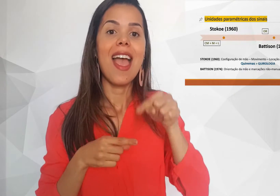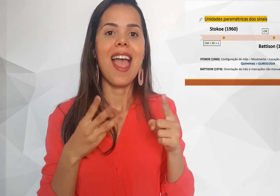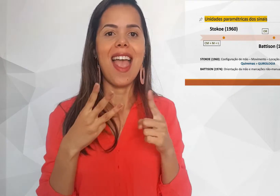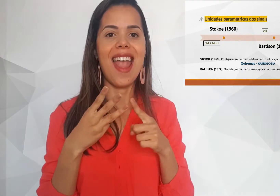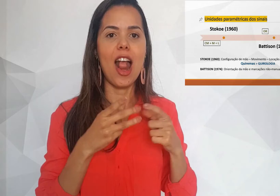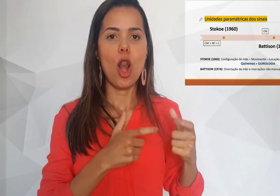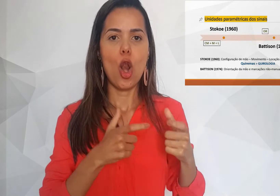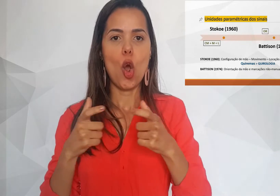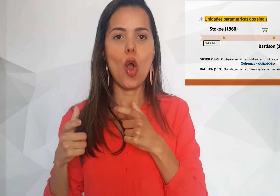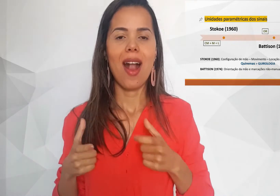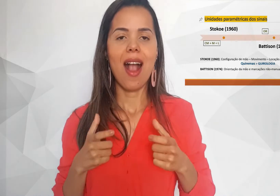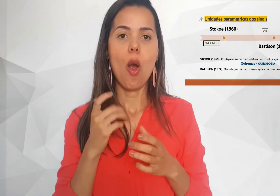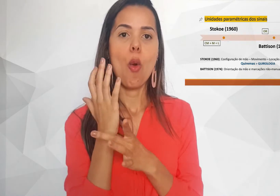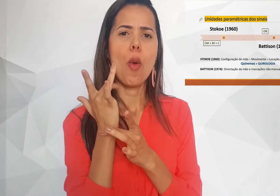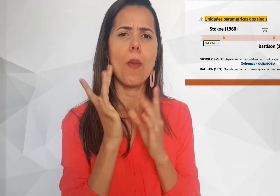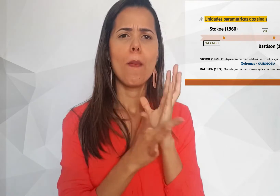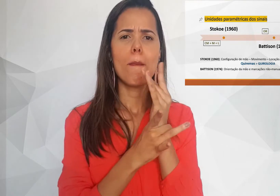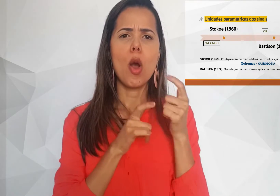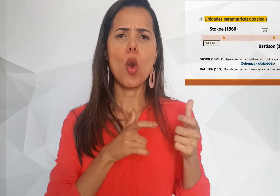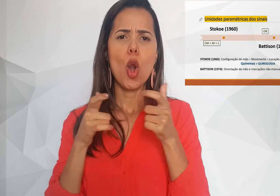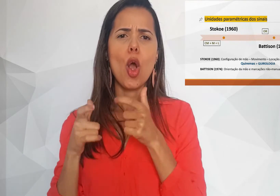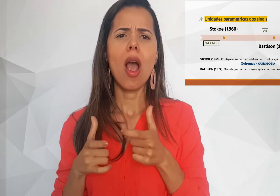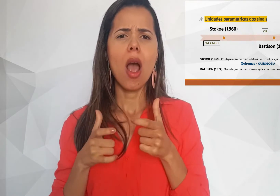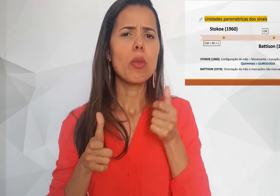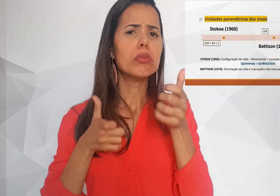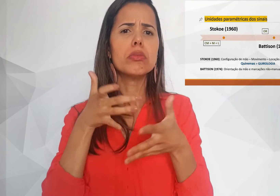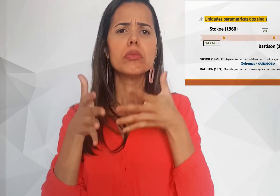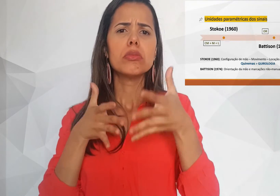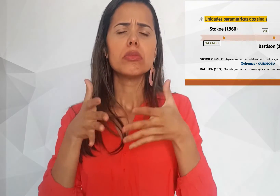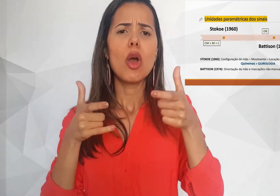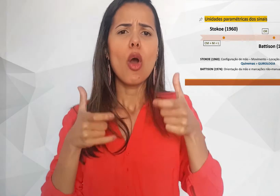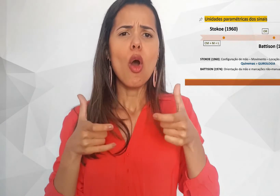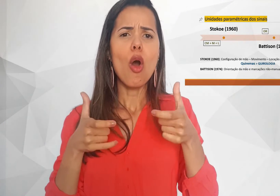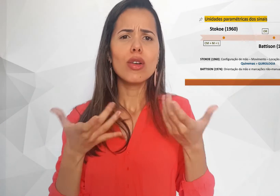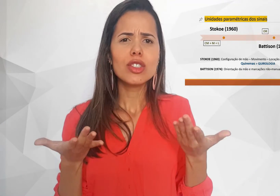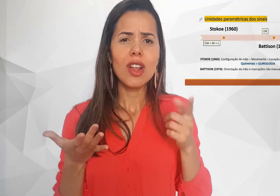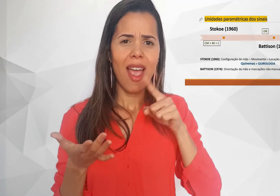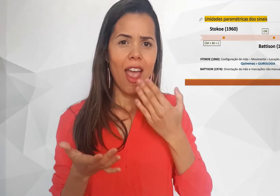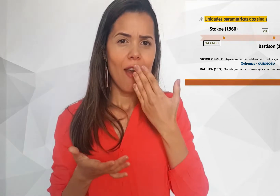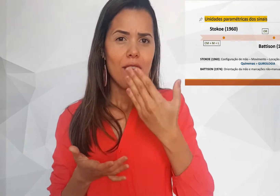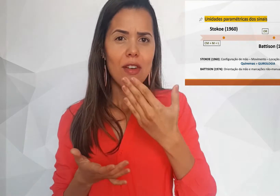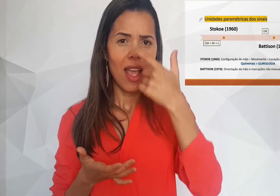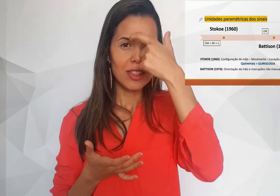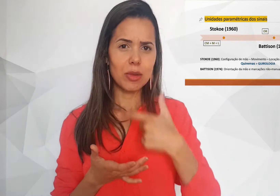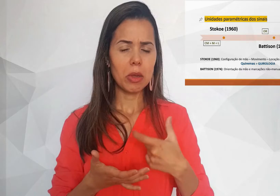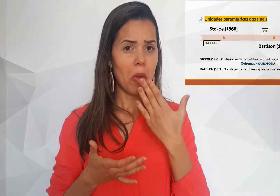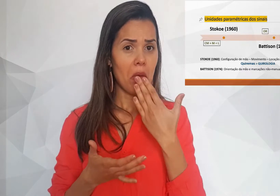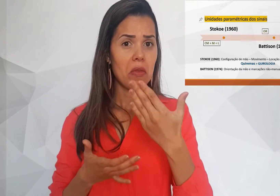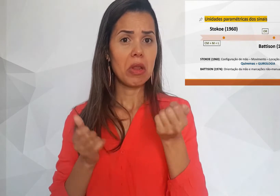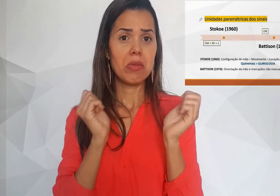línguas de sinais a partir da locação da mão, ou seja, ele considerou importante esse local em que as mãos